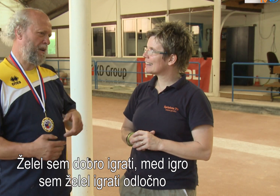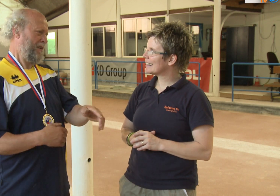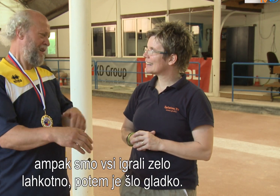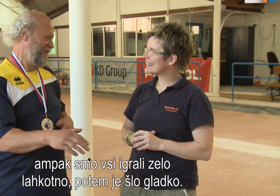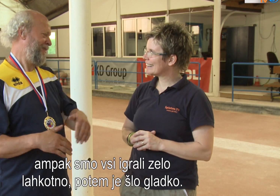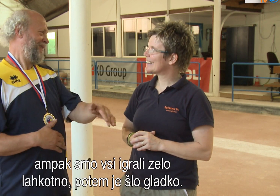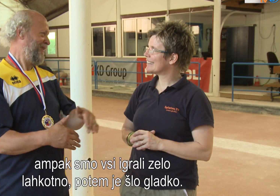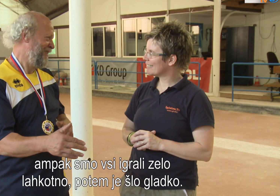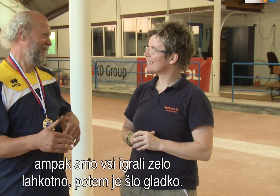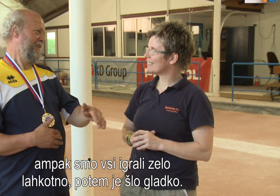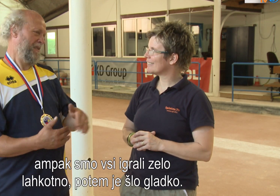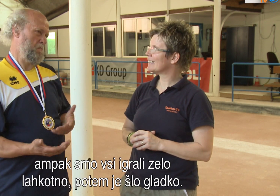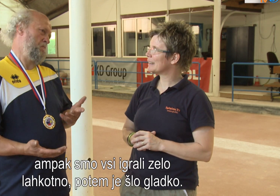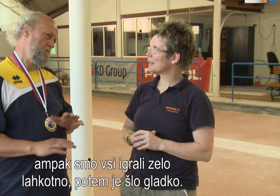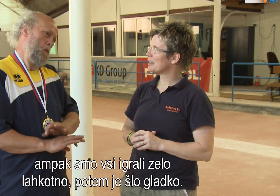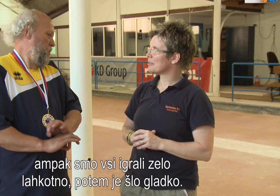Bagdiraka